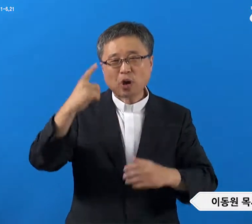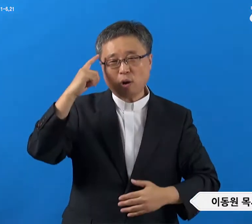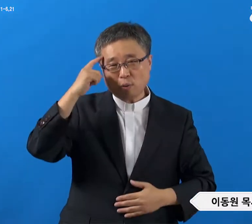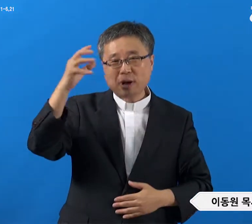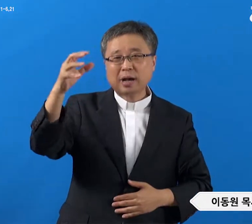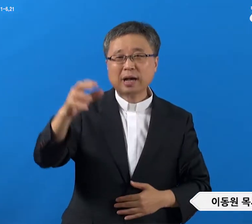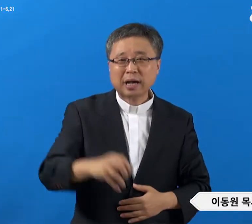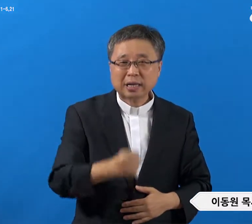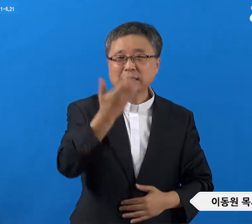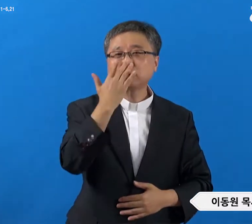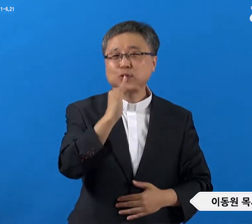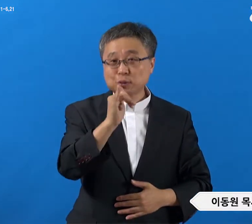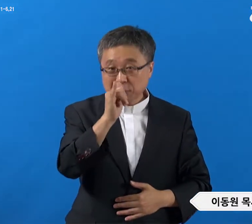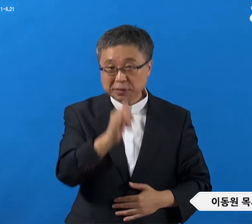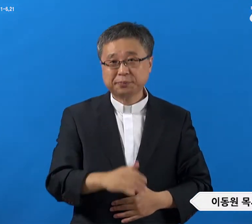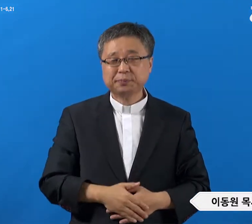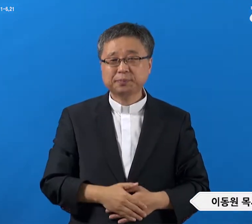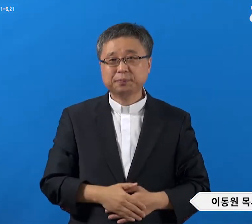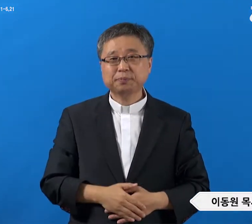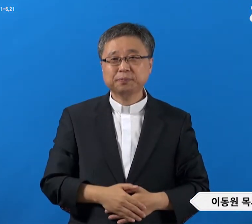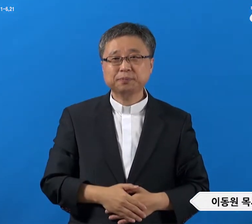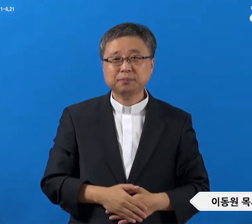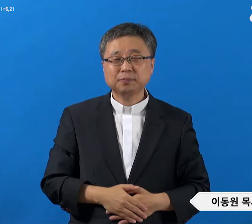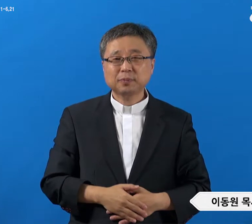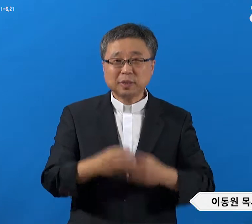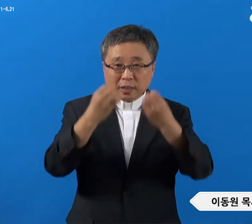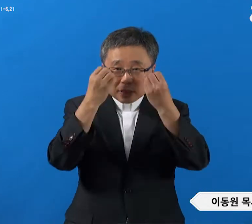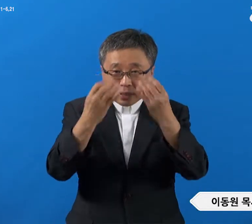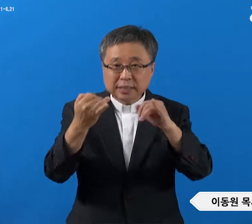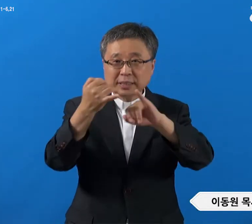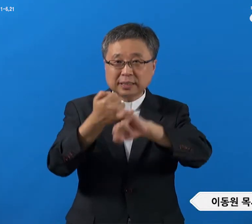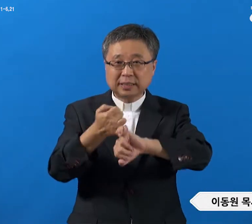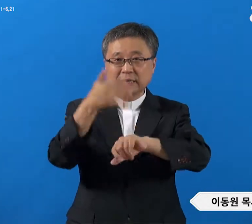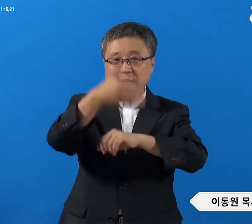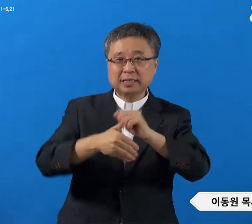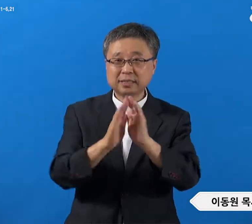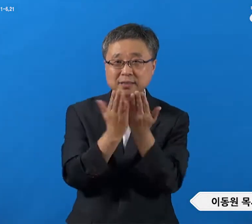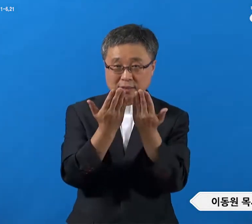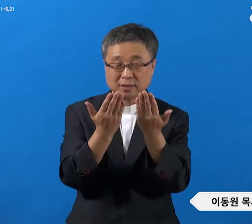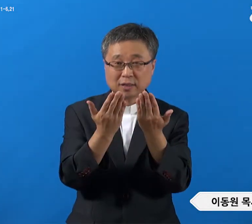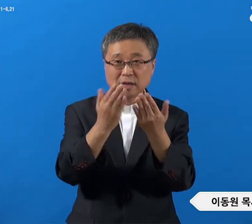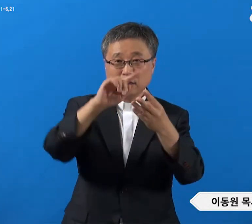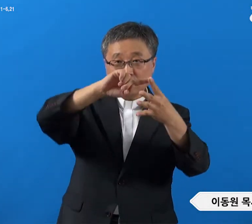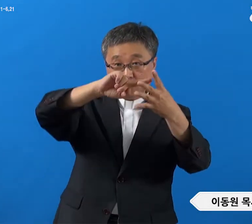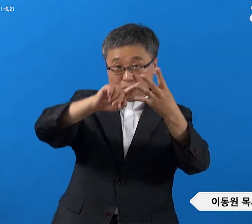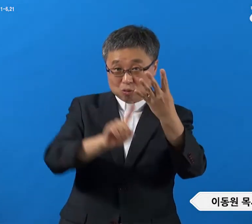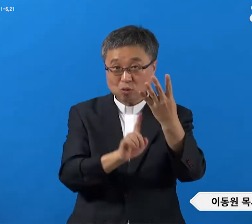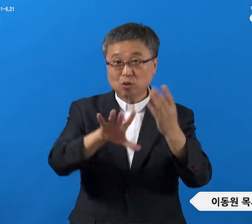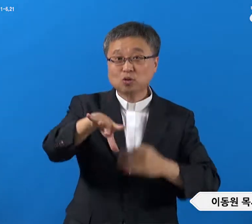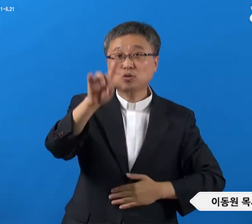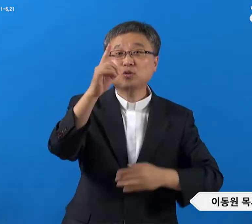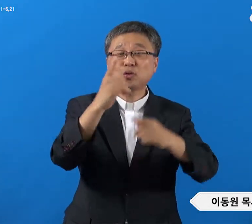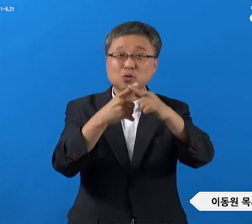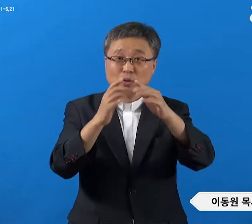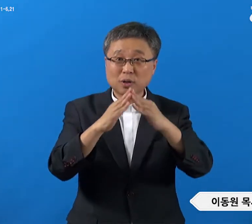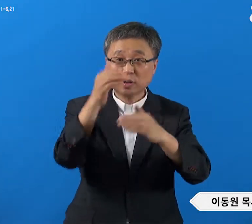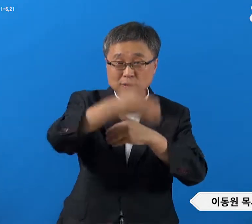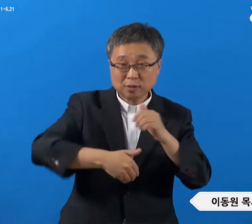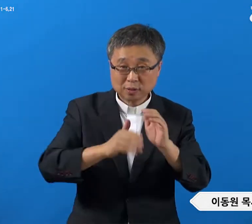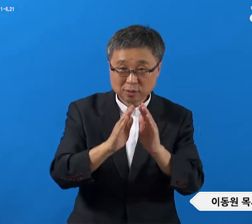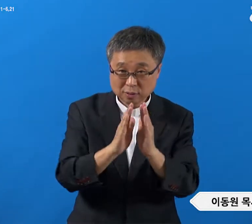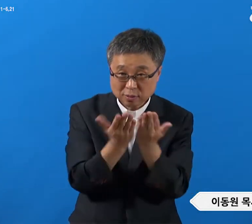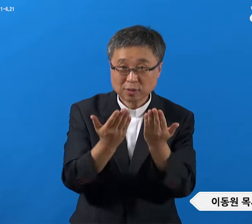관점을 가질 수가 있는 것입니다. 신약 성경의 순서는 초대교회가 성경을